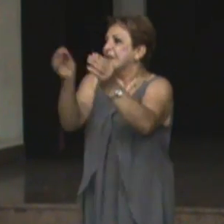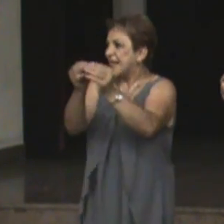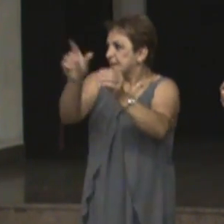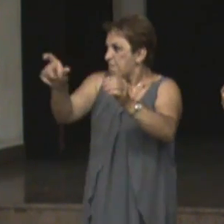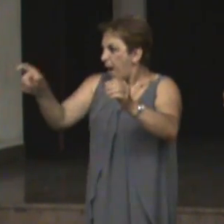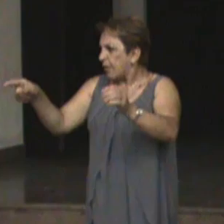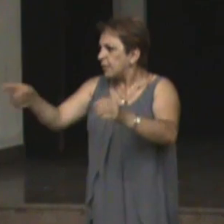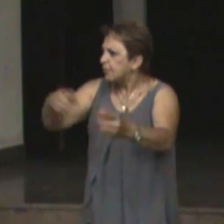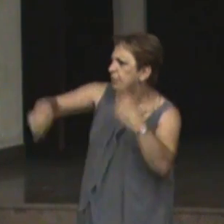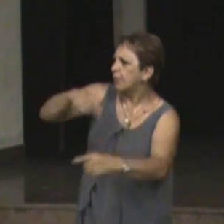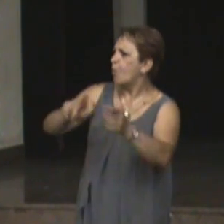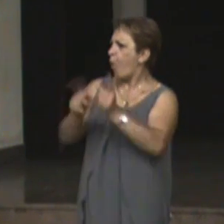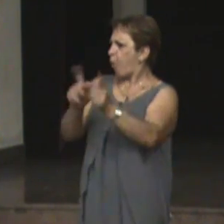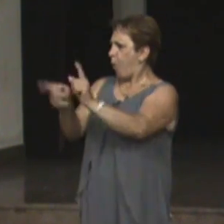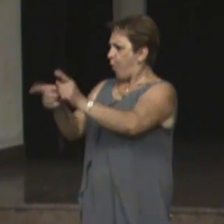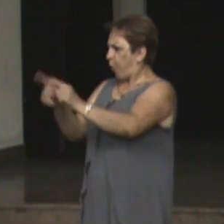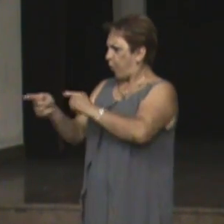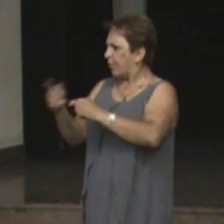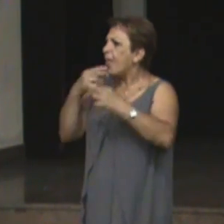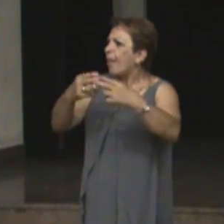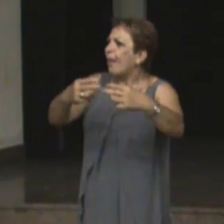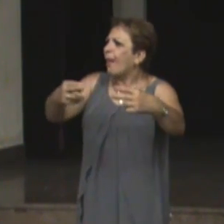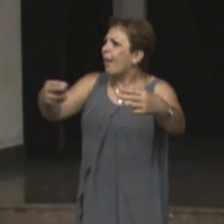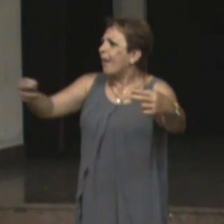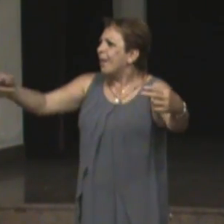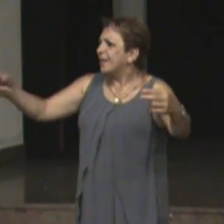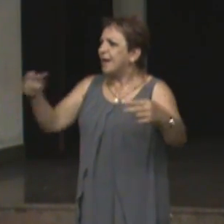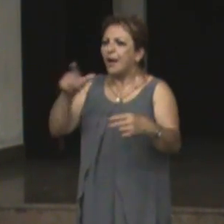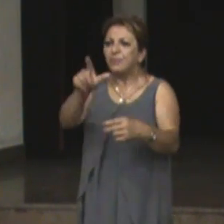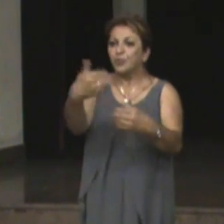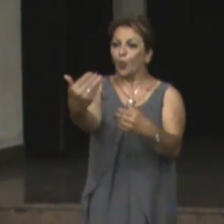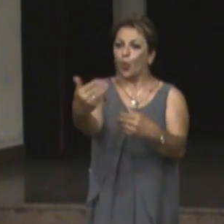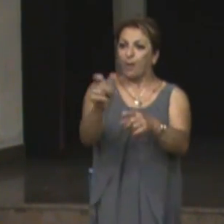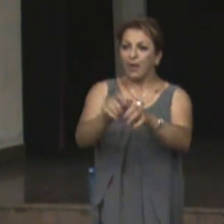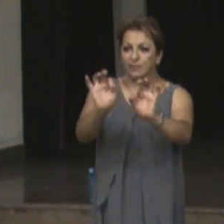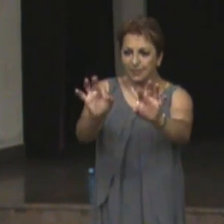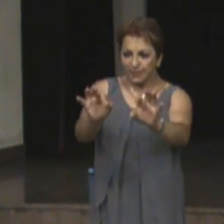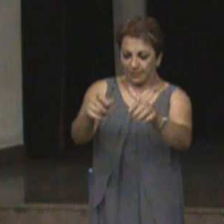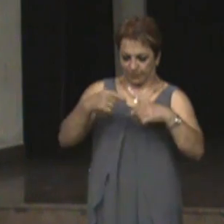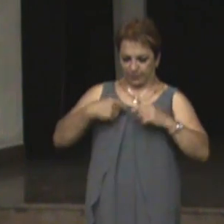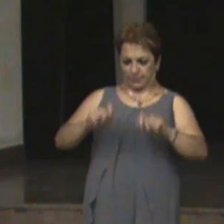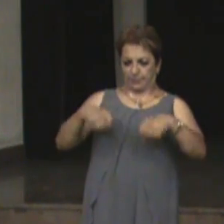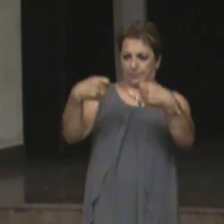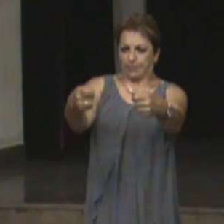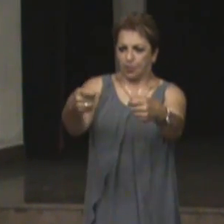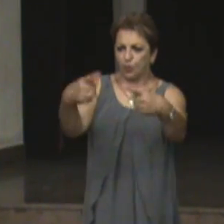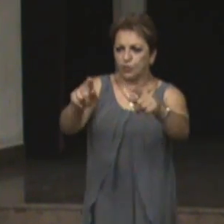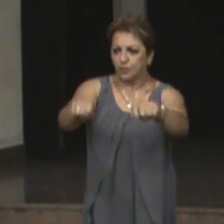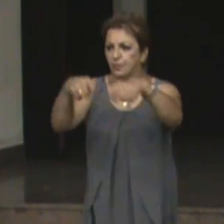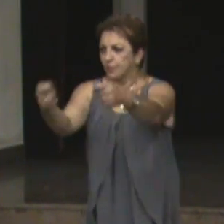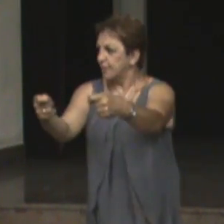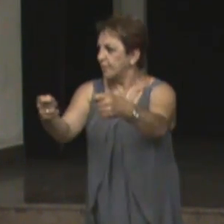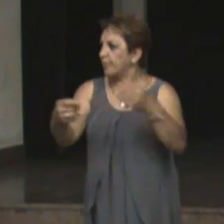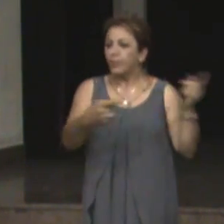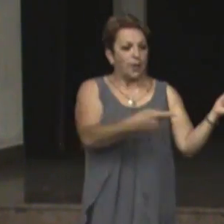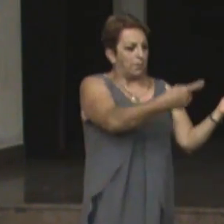շատ բան մեջը կարող է փոխված լինի, շատ բաներ ձևափոխված։ Ես այսպես ասած լինեմ, ասեմ, մինչև 10-րդ մարդը